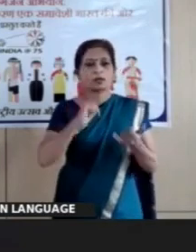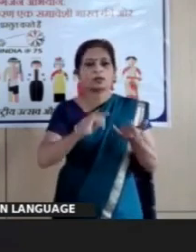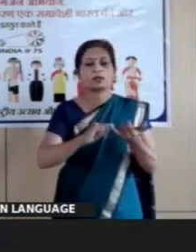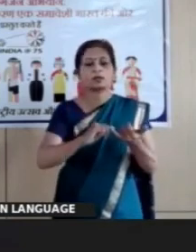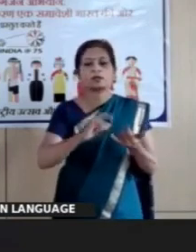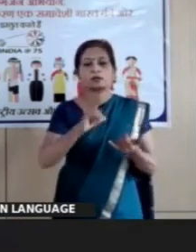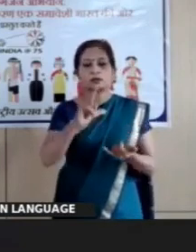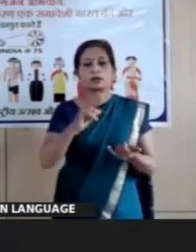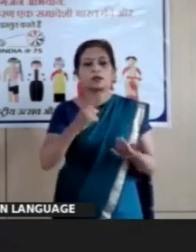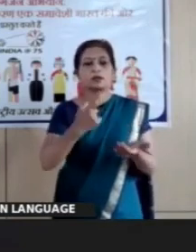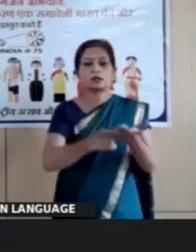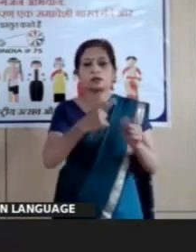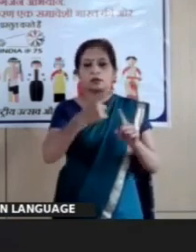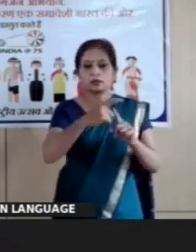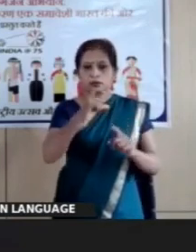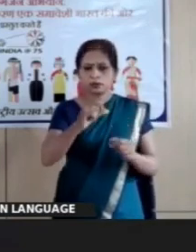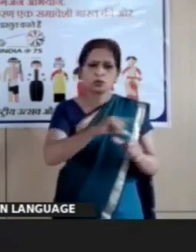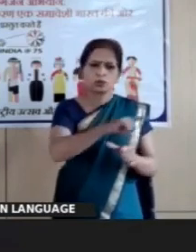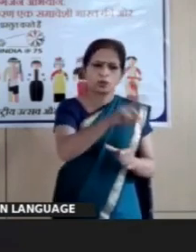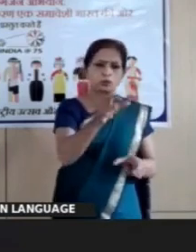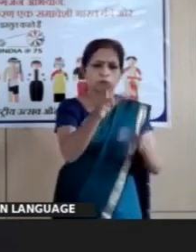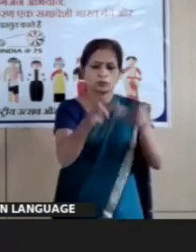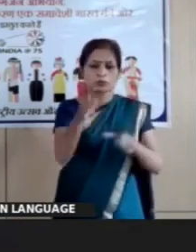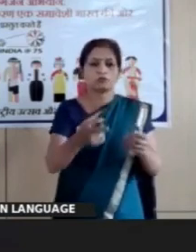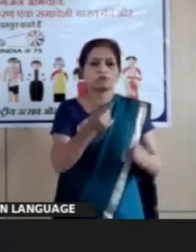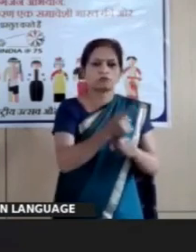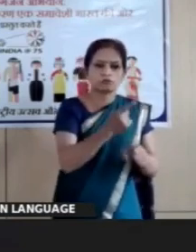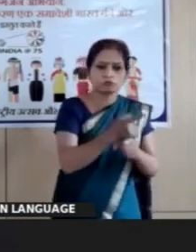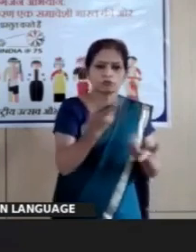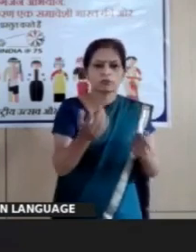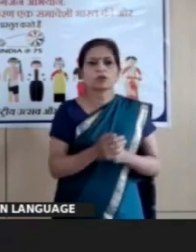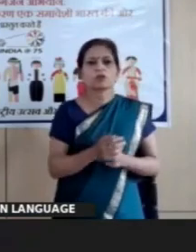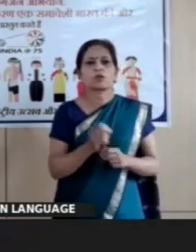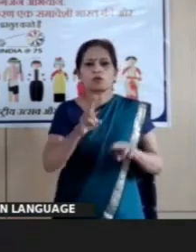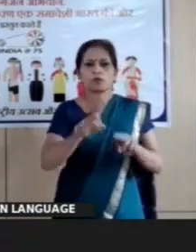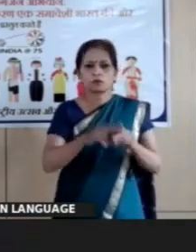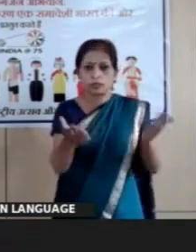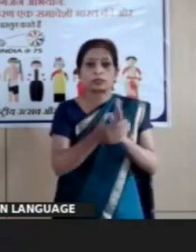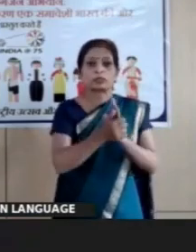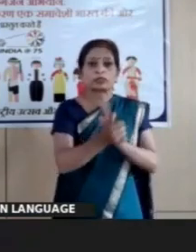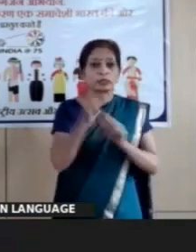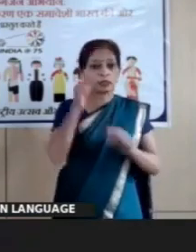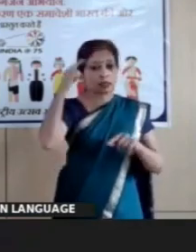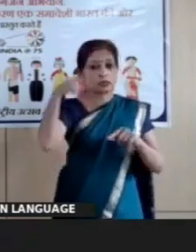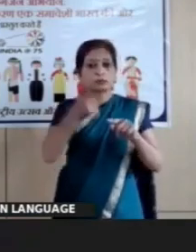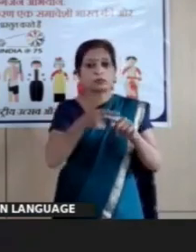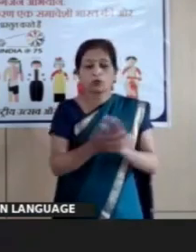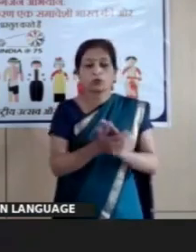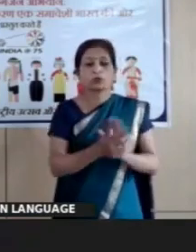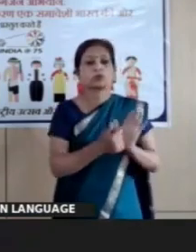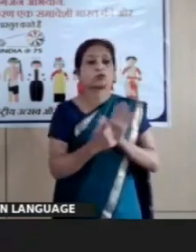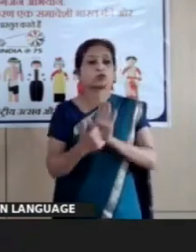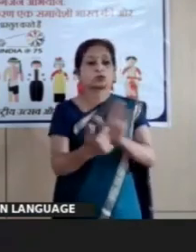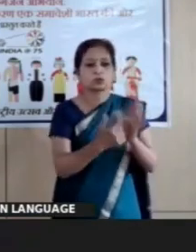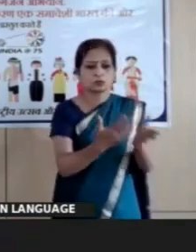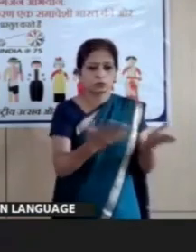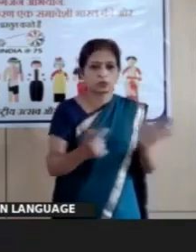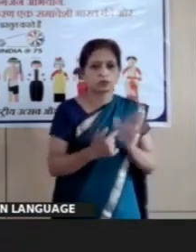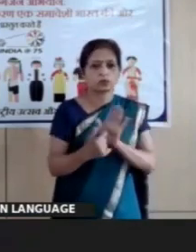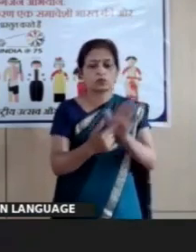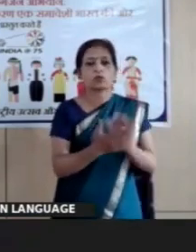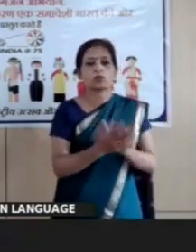ISLRTC, अलिम्को एवं सभी वॉलंटियर्स, प्रशिक्षक, कार्यशालाओं के विशेषज्ञगण, प्रदर्शनी के